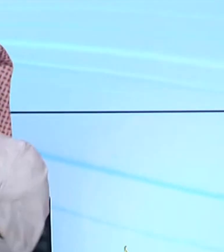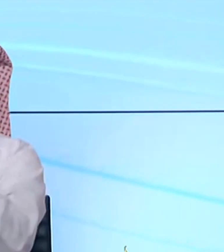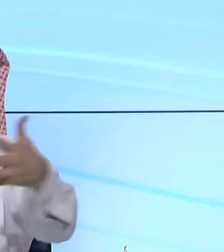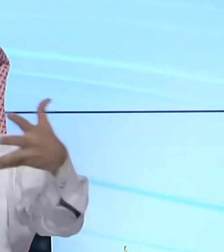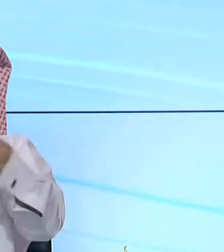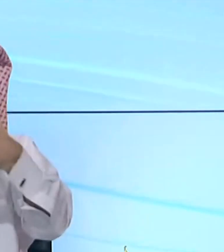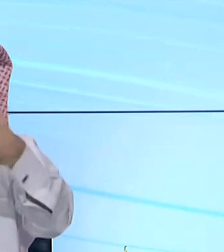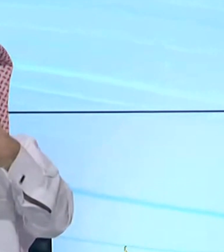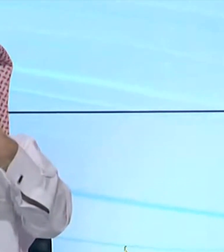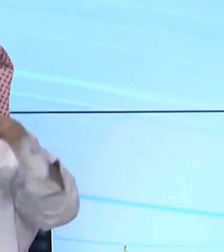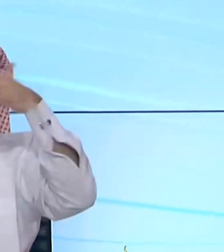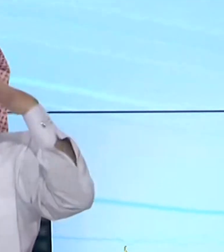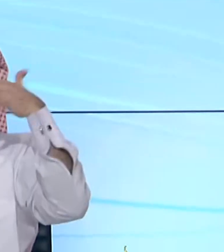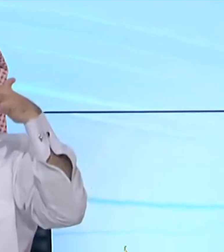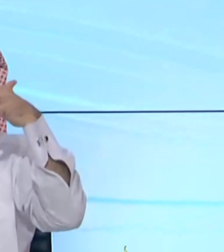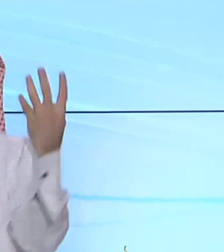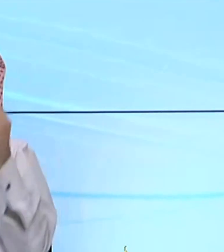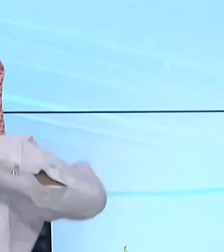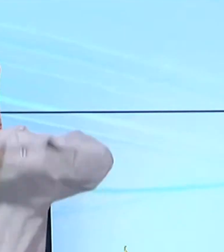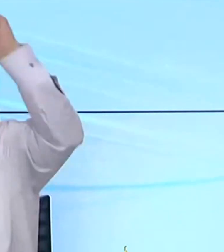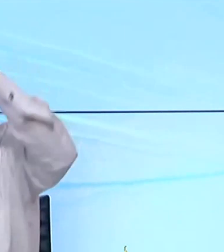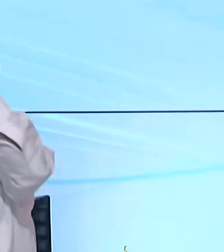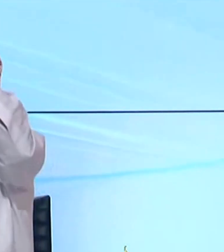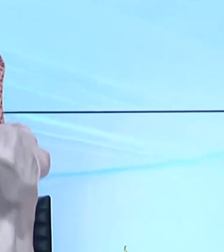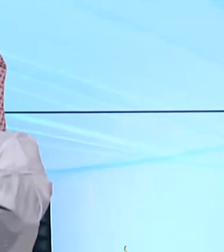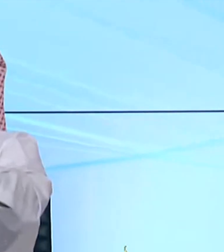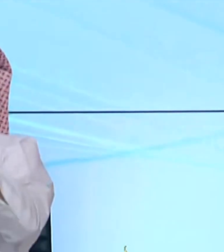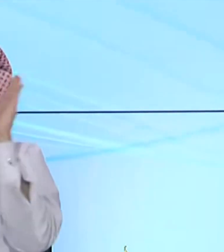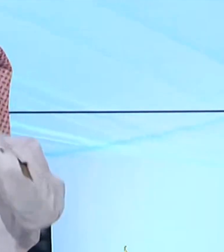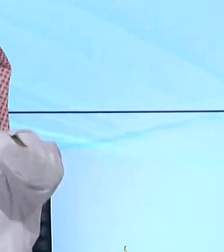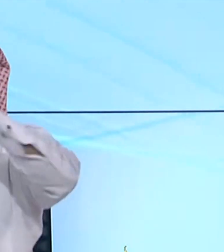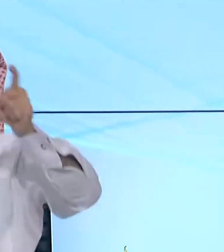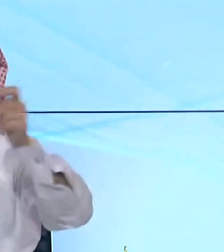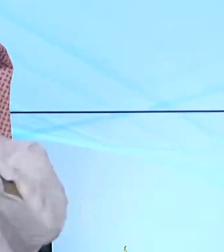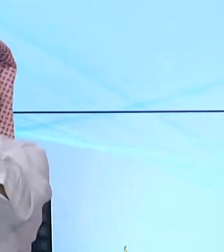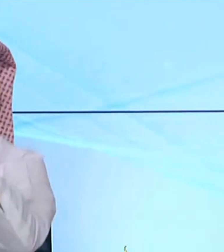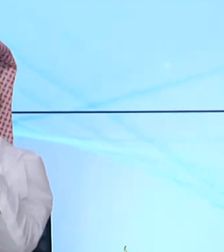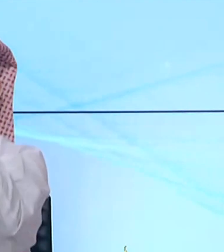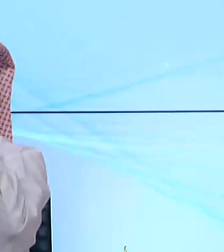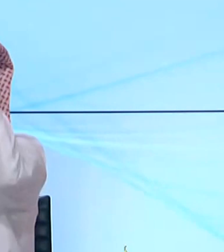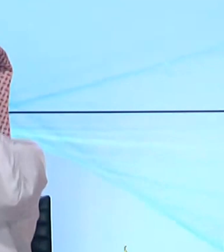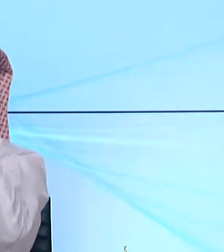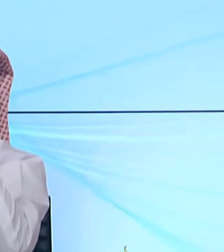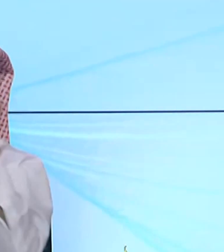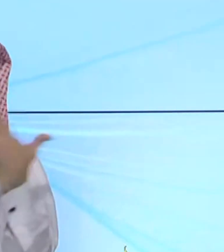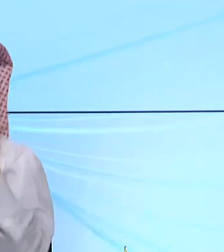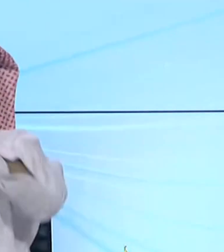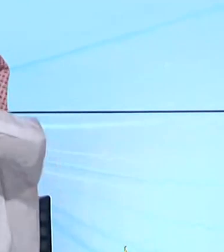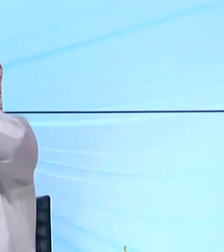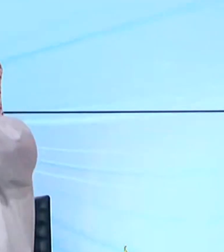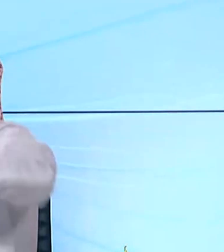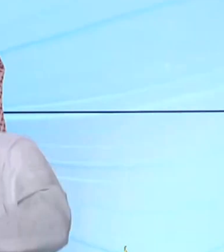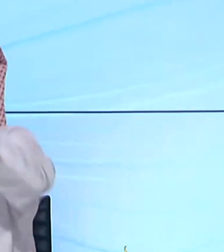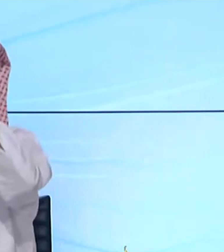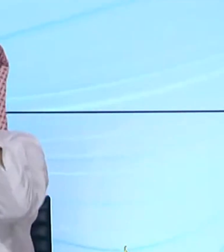نظمت قوى شبابيه وثوريه وقفه احتجاجيه امام نقابه الصحفيين للتنديد بتبرئه الرئيس